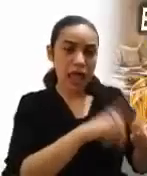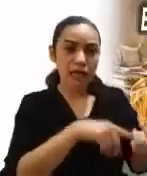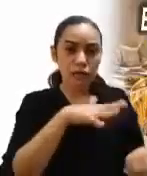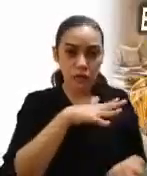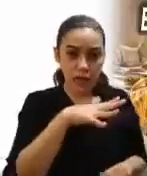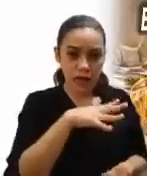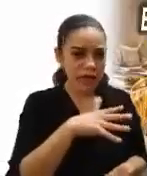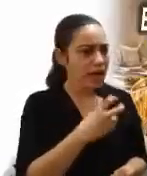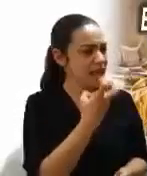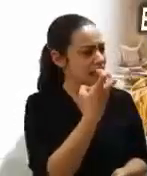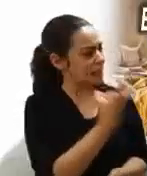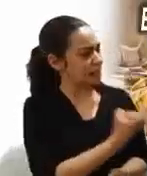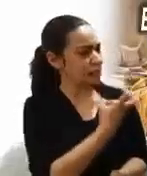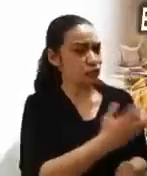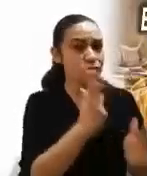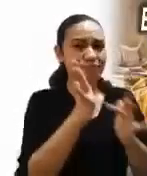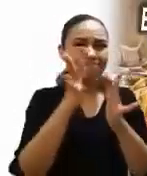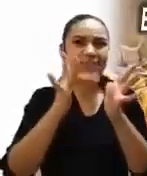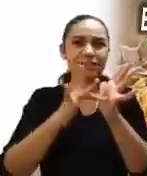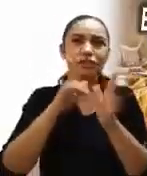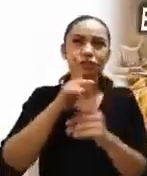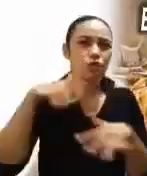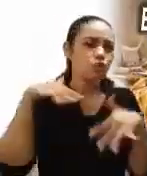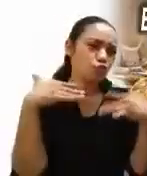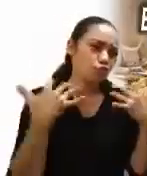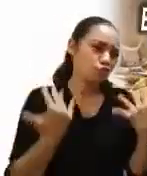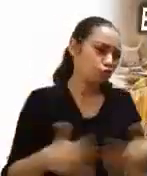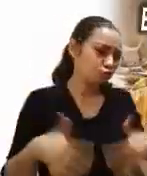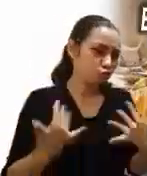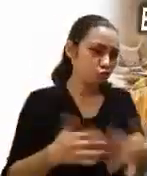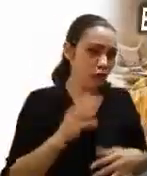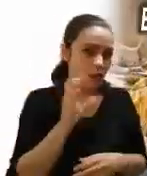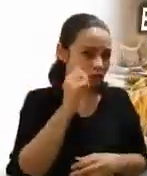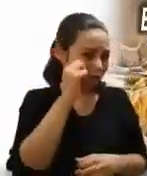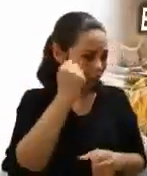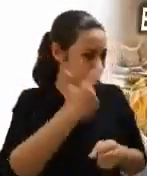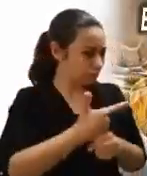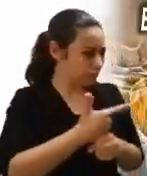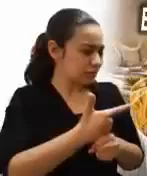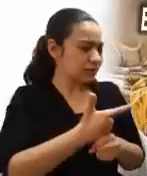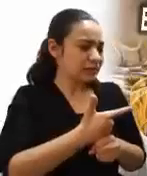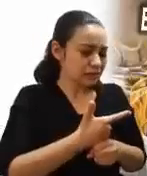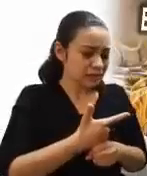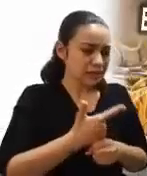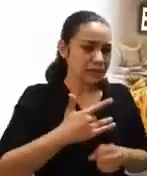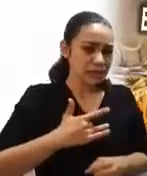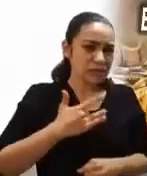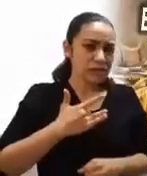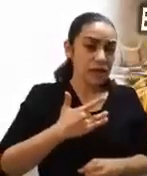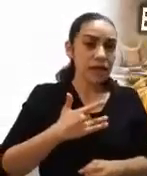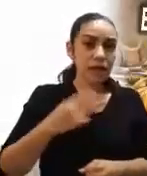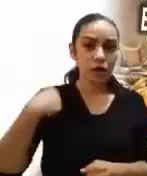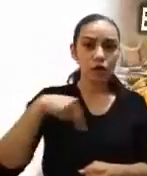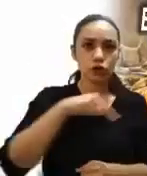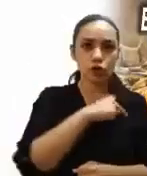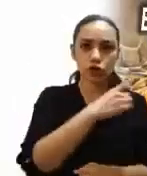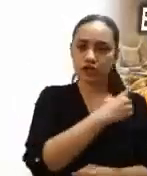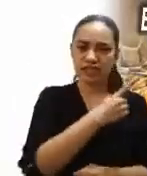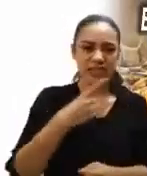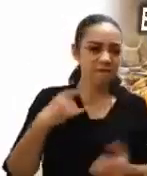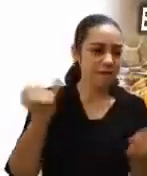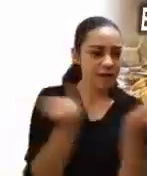de Jesús. Debemos acariciar las llagas de Jesús, curar las llagas de Jesús con